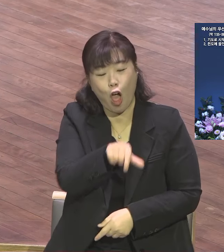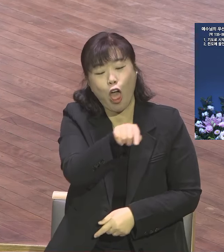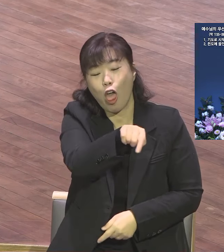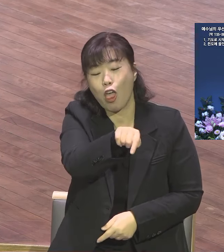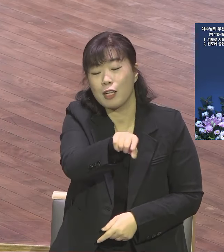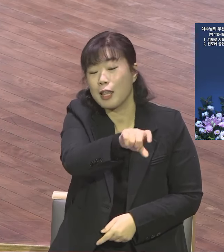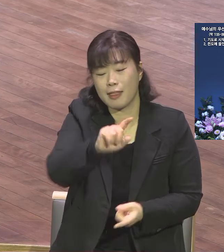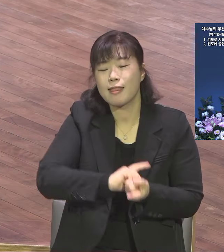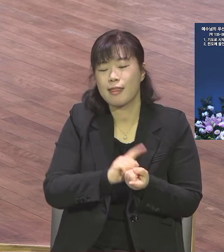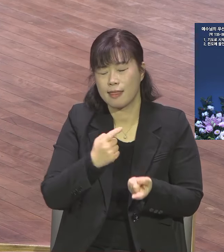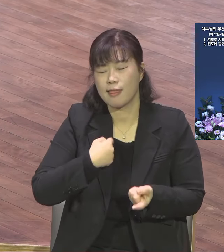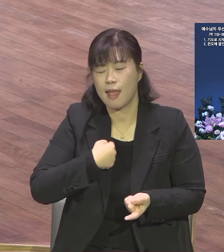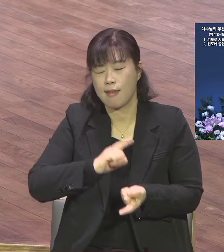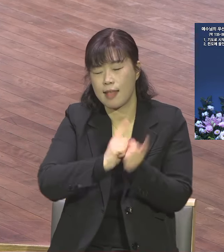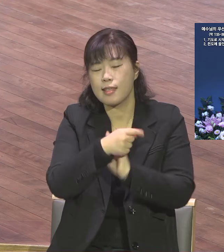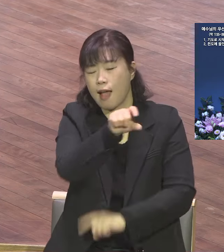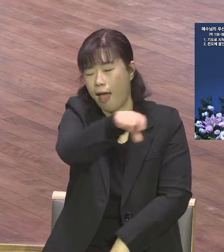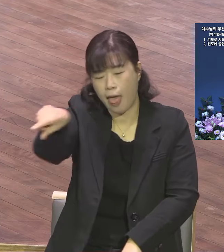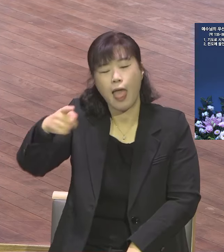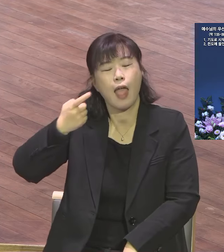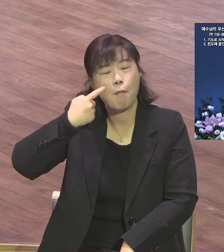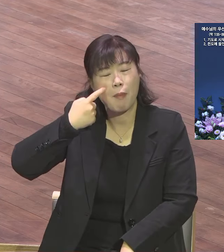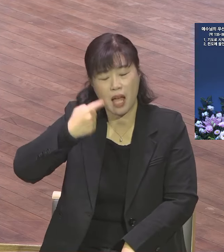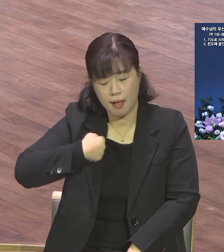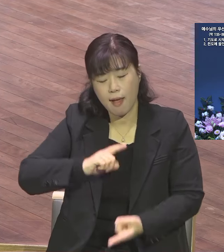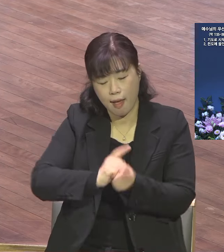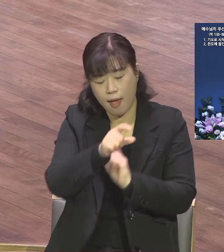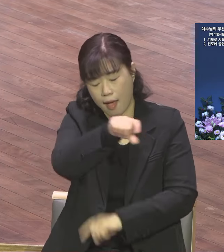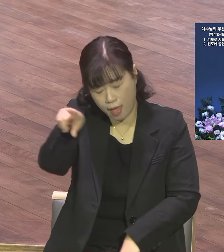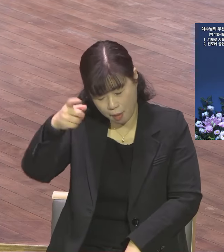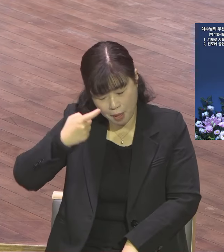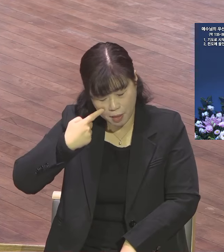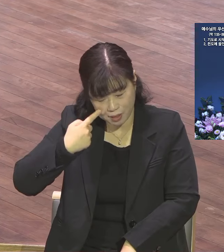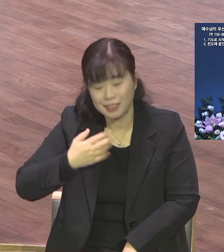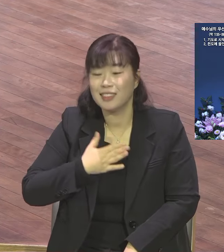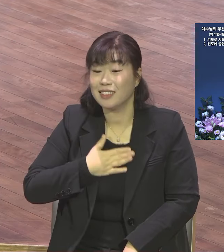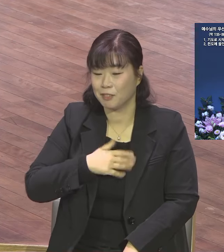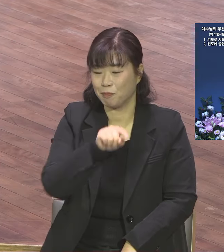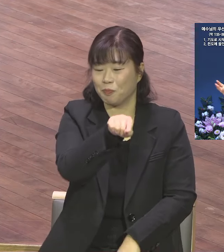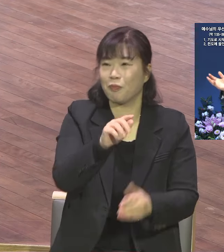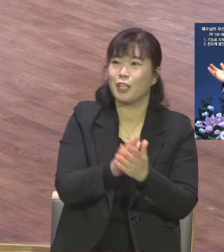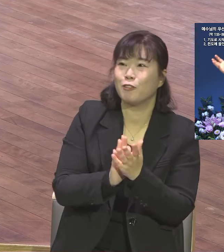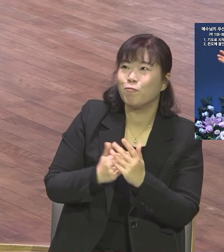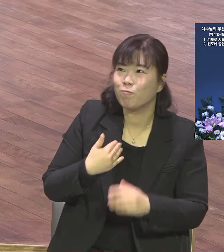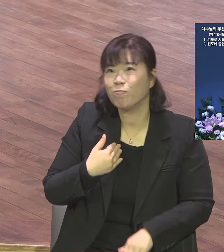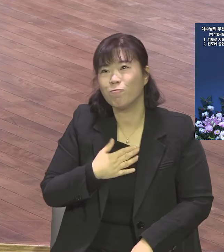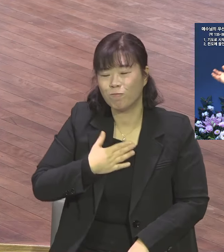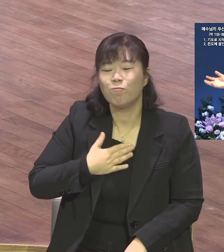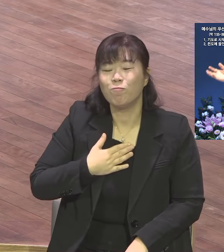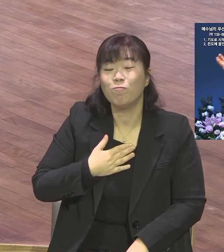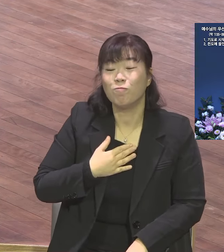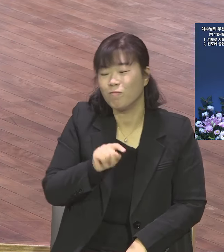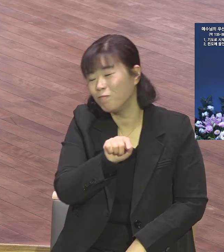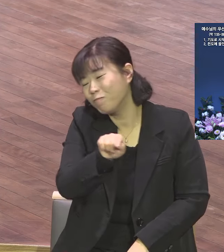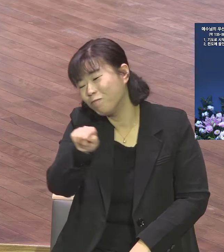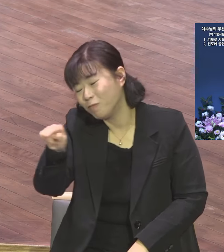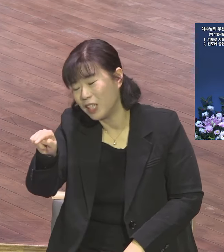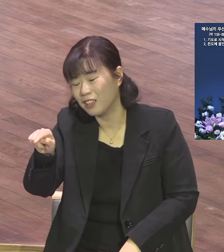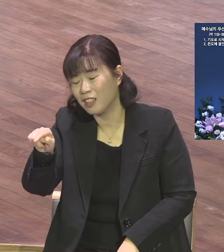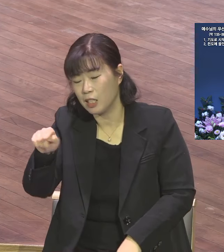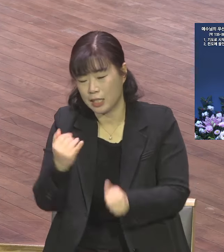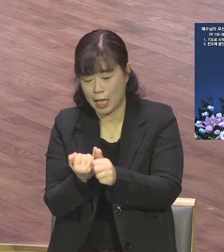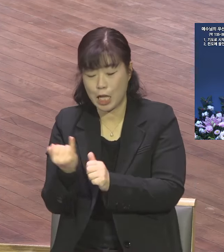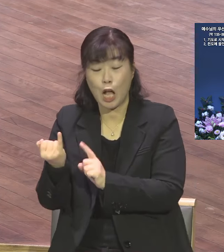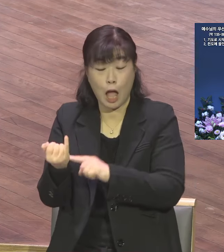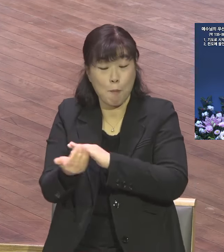좀 가서 좀 해라 했더니, 이 친구가 이제 갔어요. 그래 이제 그 집사를 전했죠. 친구가 남편 친구가 갈 거니까